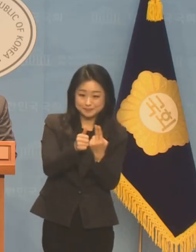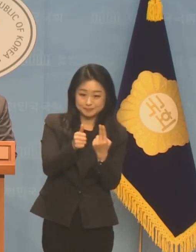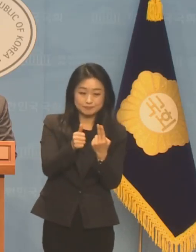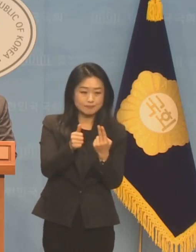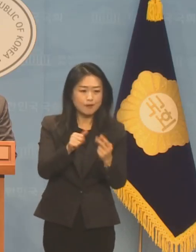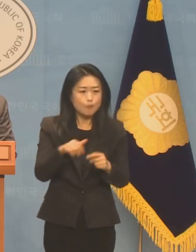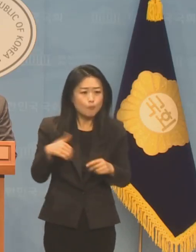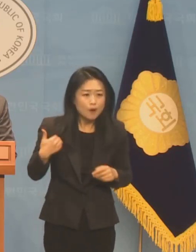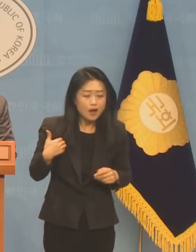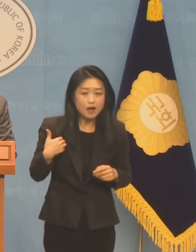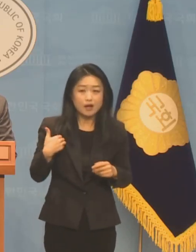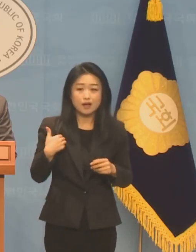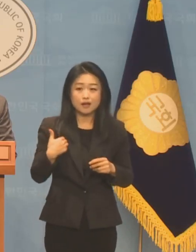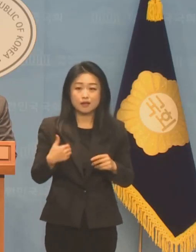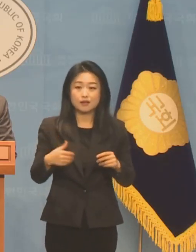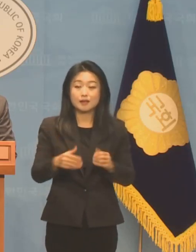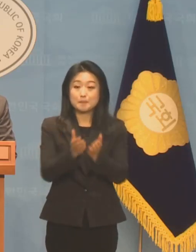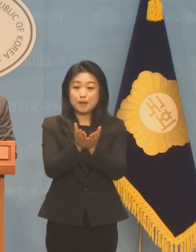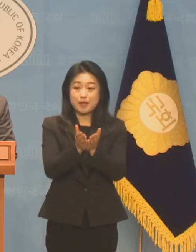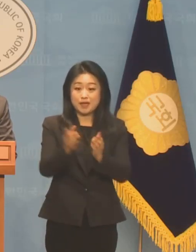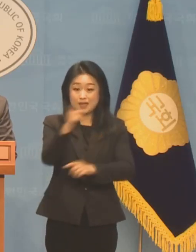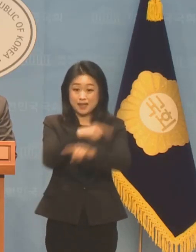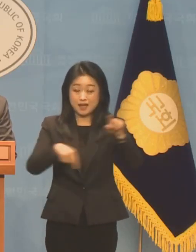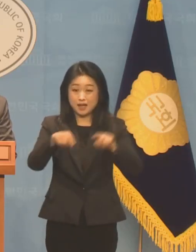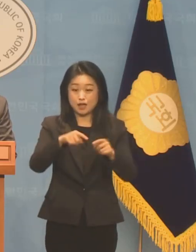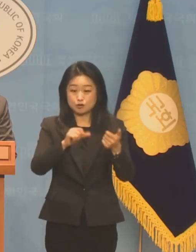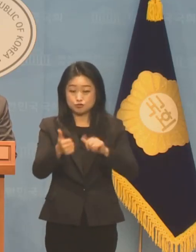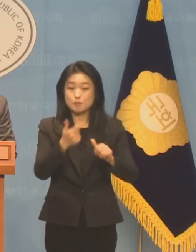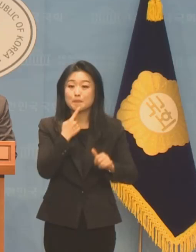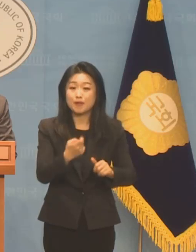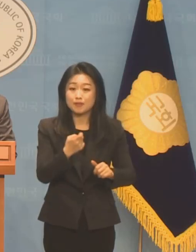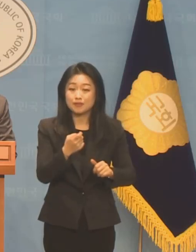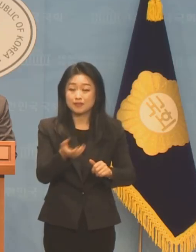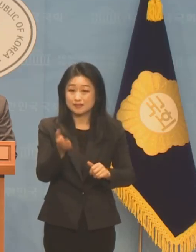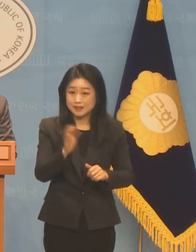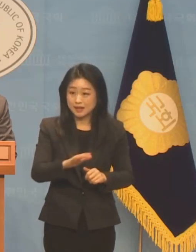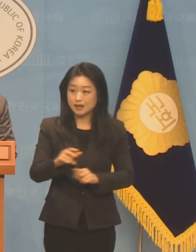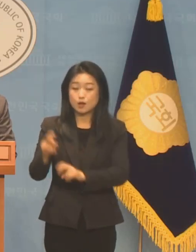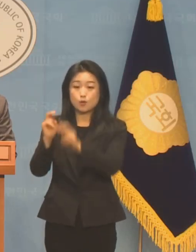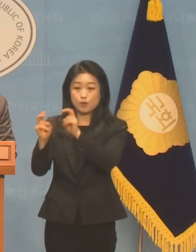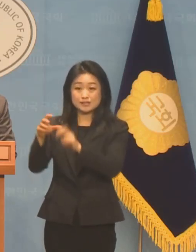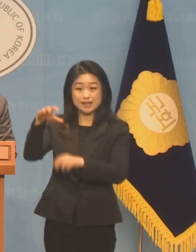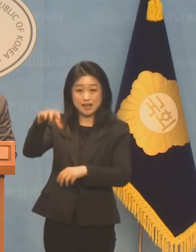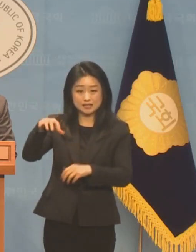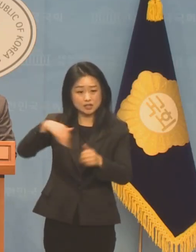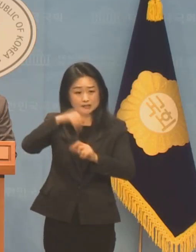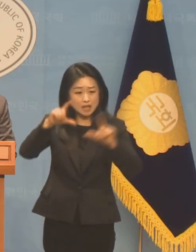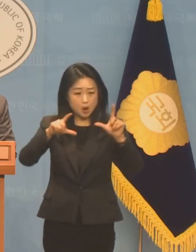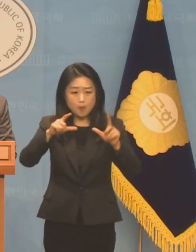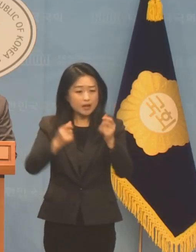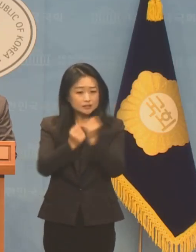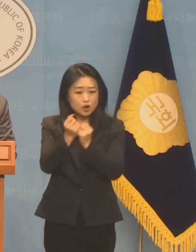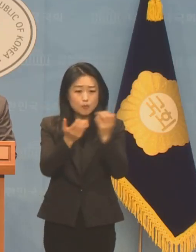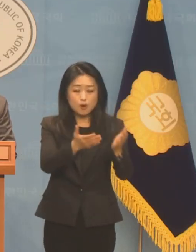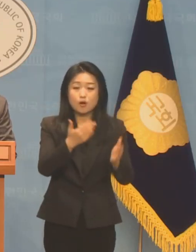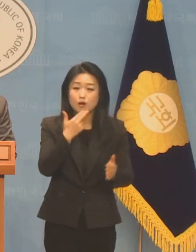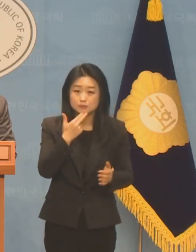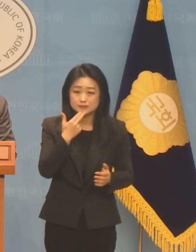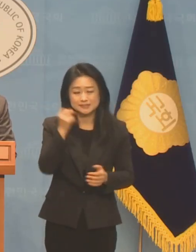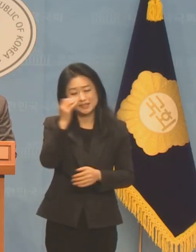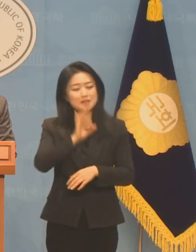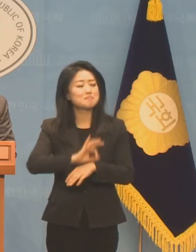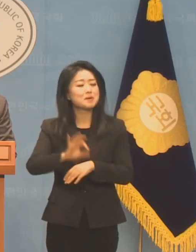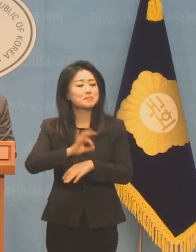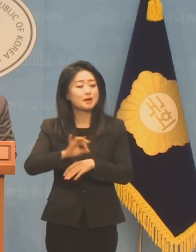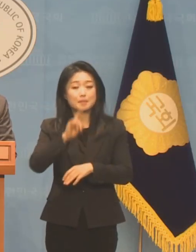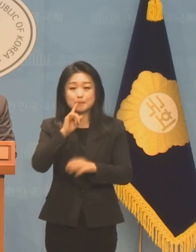도중 선박의 프로펠러가 돌아가서 죽을 뻔했음에도 사측에서는 정확한 상황 설명 없이 대수롭지 않게